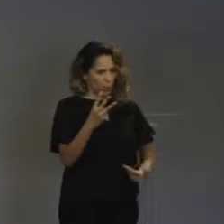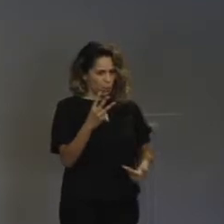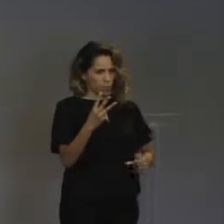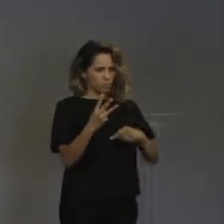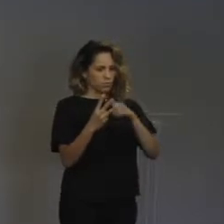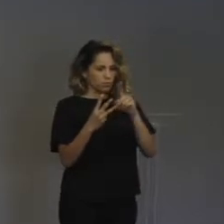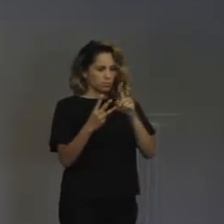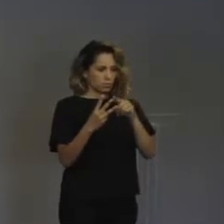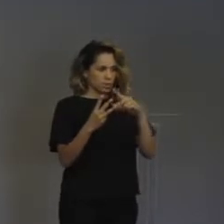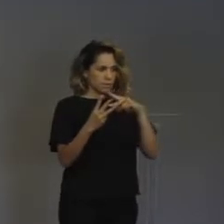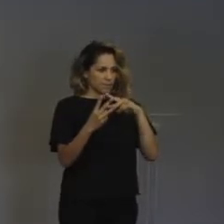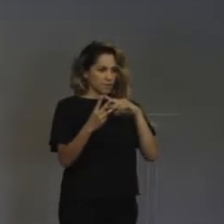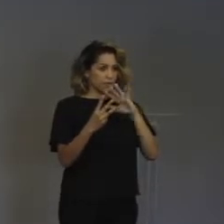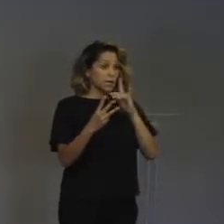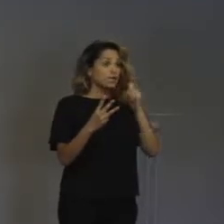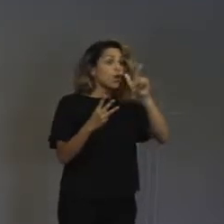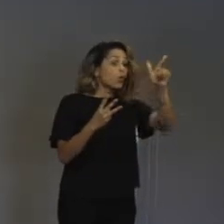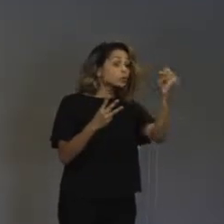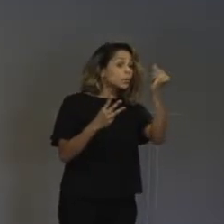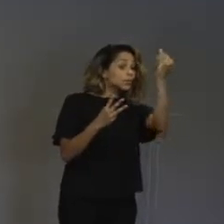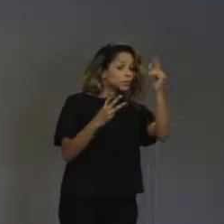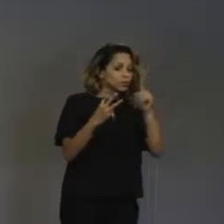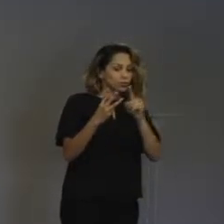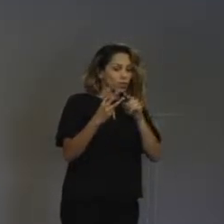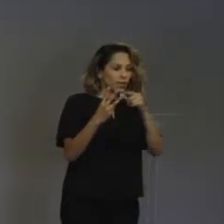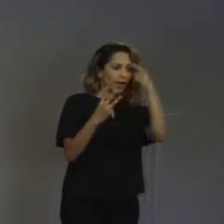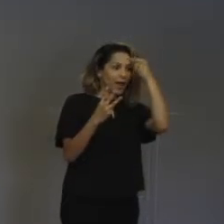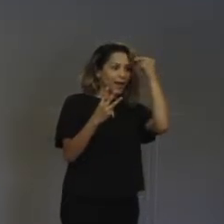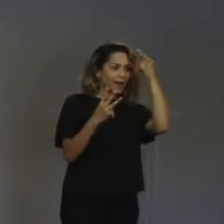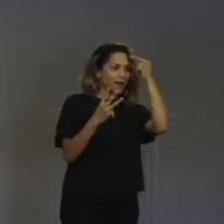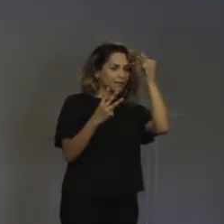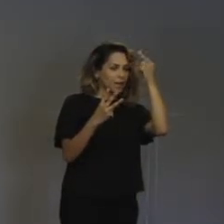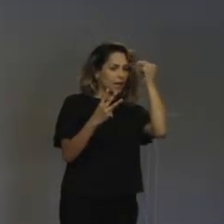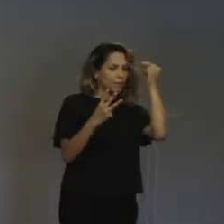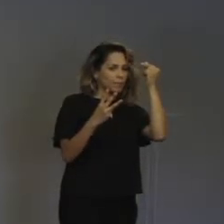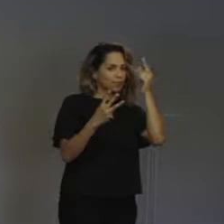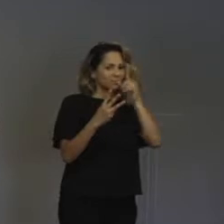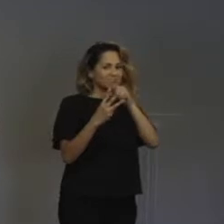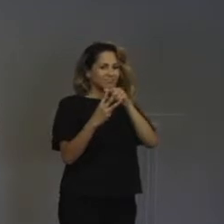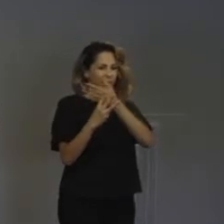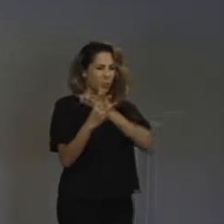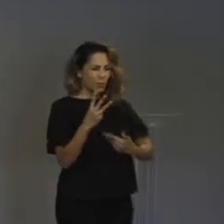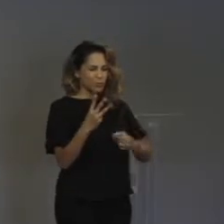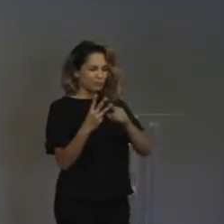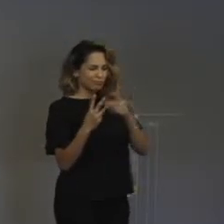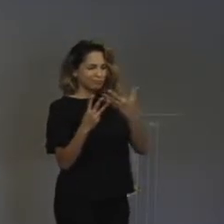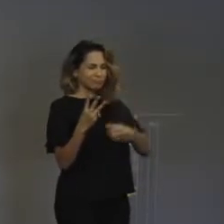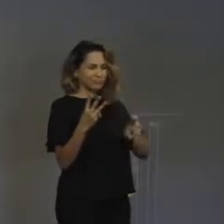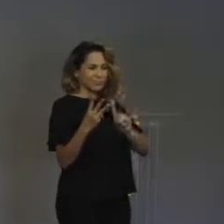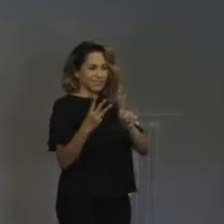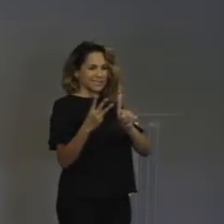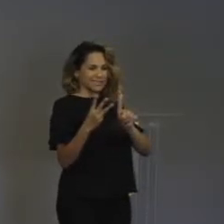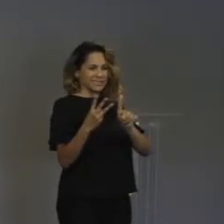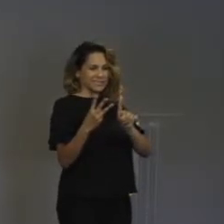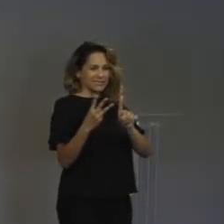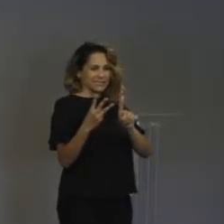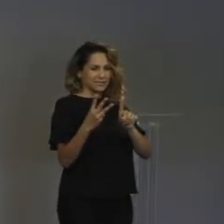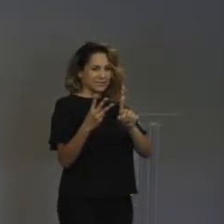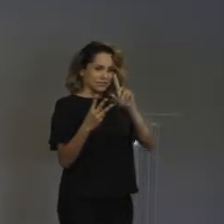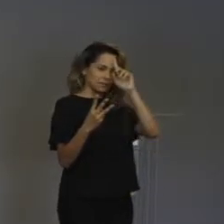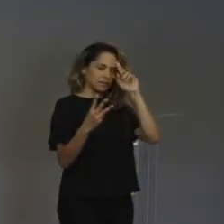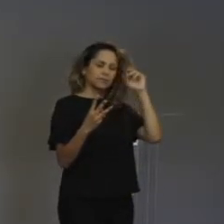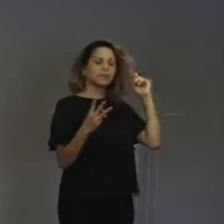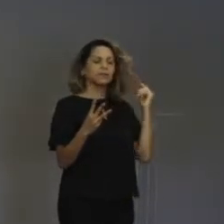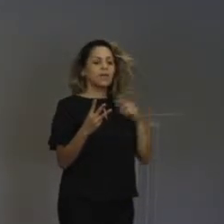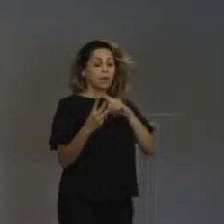O setor público não aceita muita coisa que o meio acadêmico proporciona.